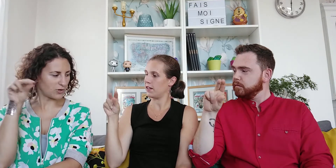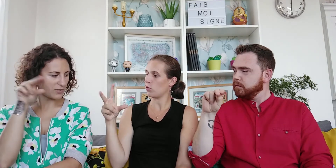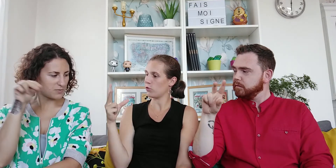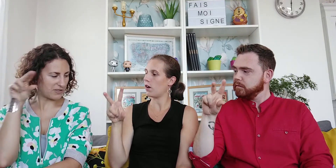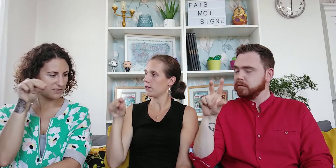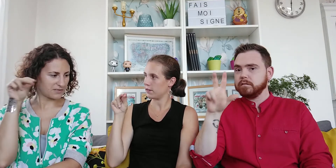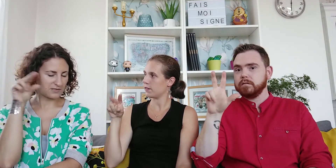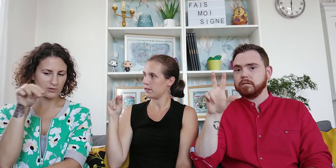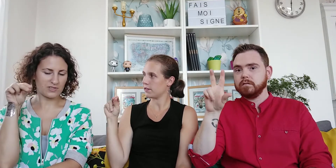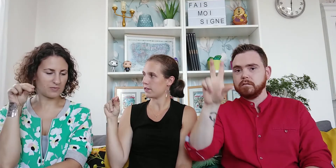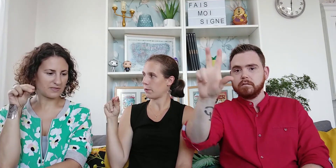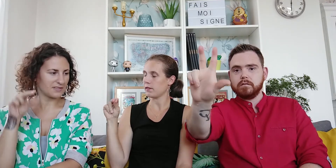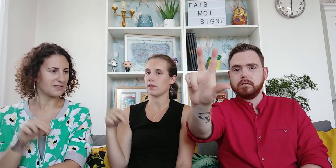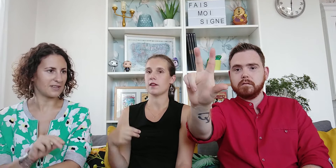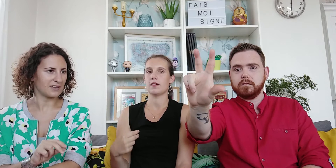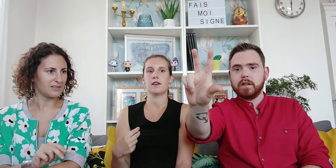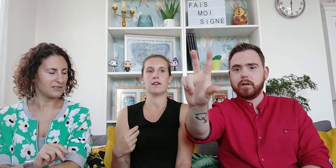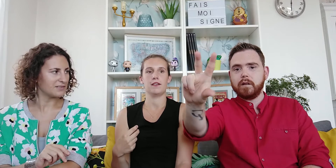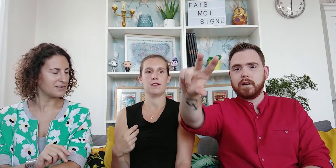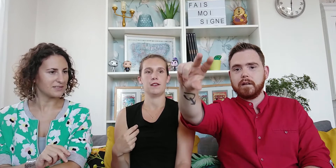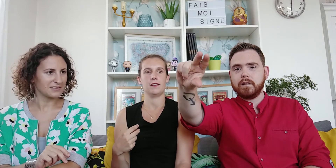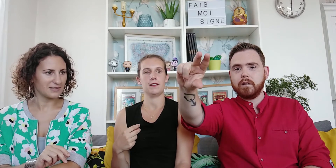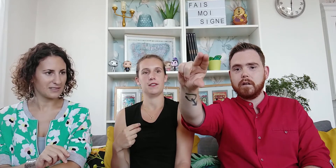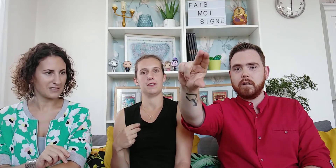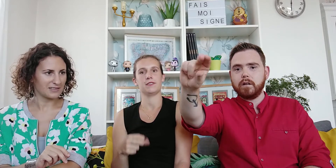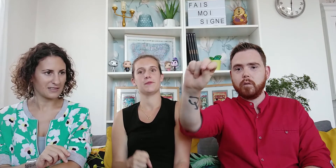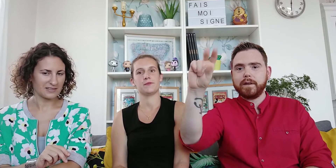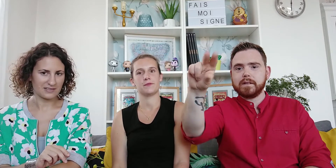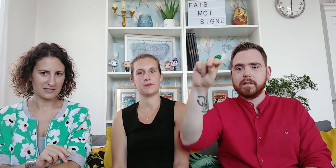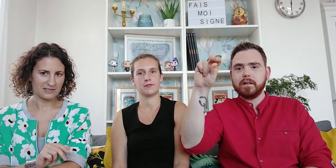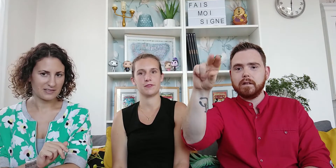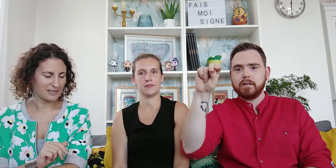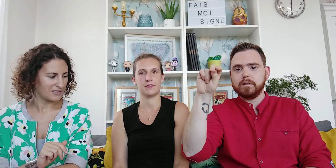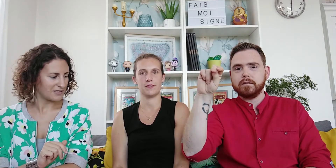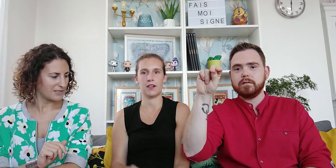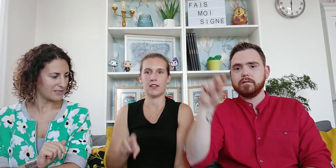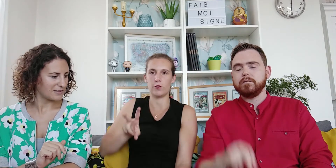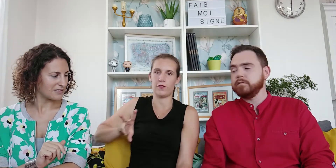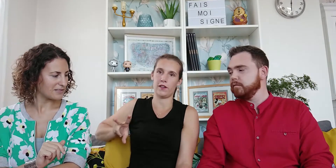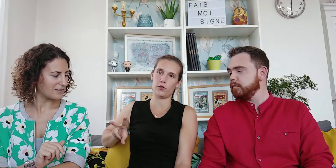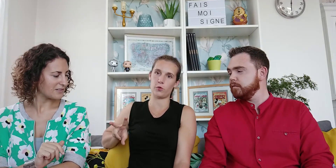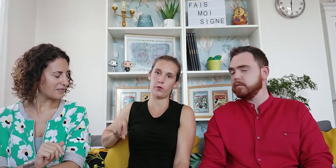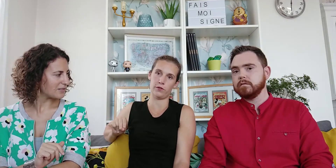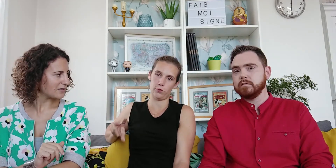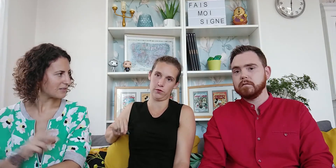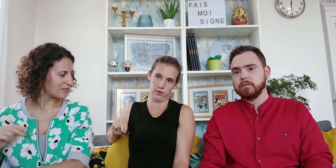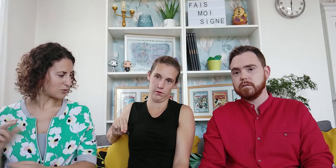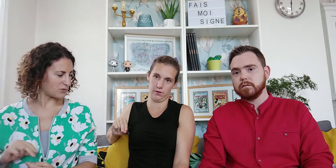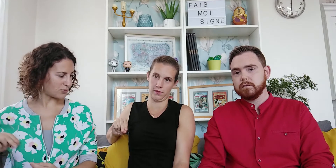trois doigts. Trois doigts qui sortent. D'accord. Les trois doigts là, on pince. Voilà, et on le fait soit au niveau de... Soit au niveau du